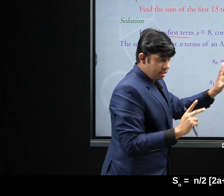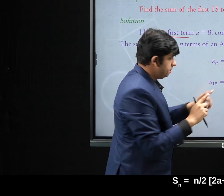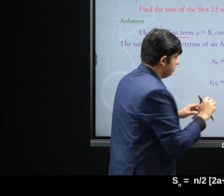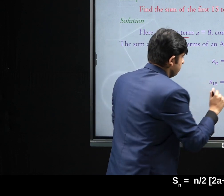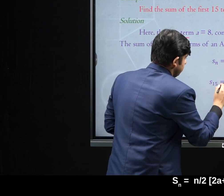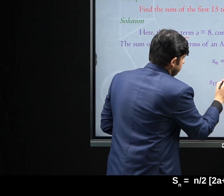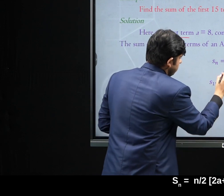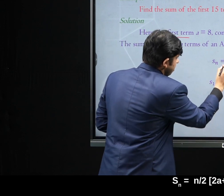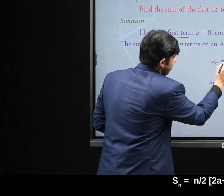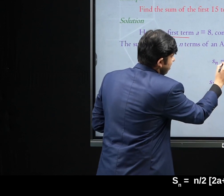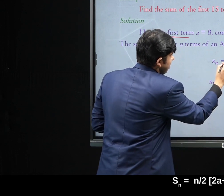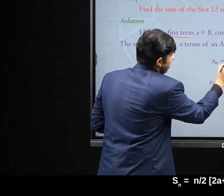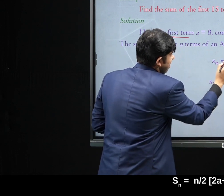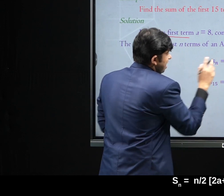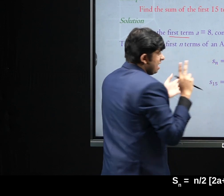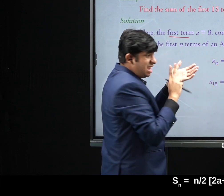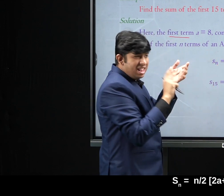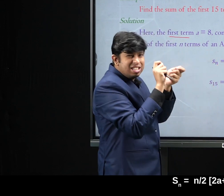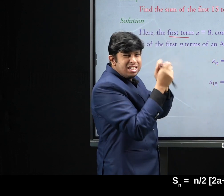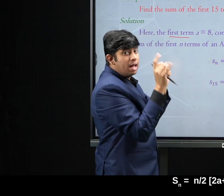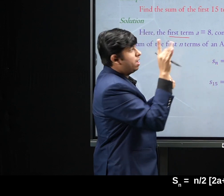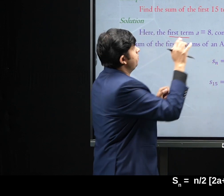2a ప్లస్ n-1 ఇంటూ d.